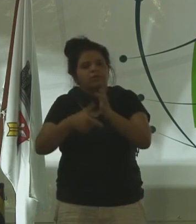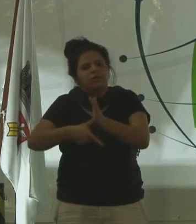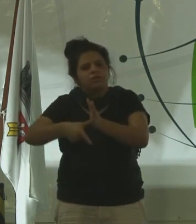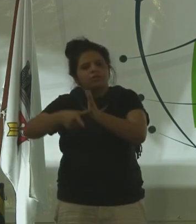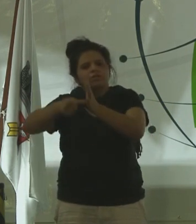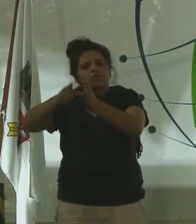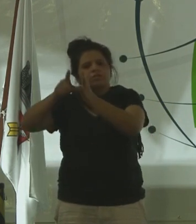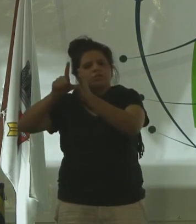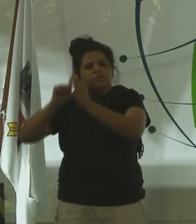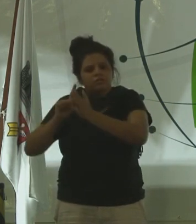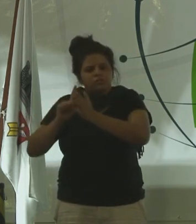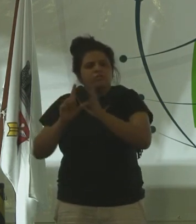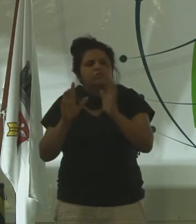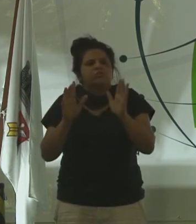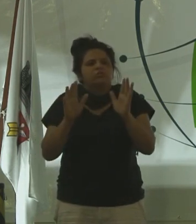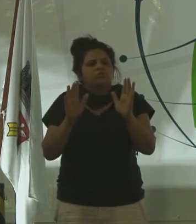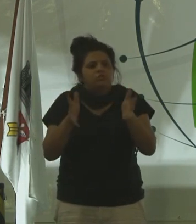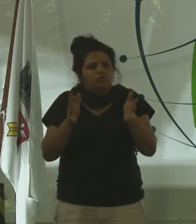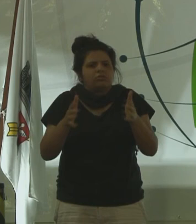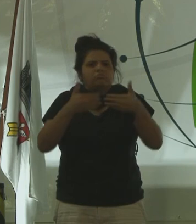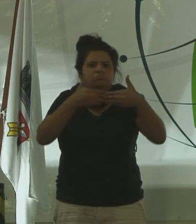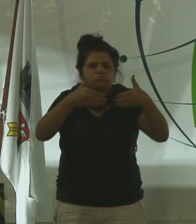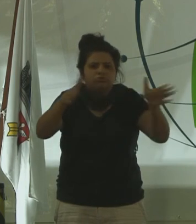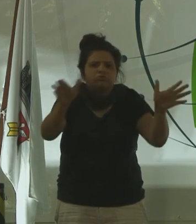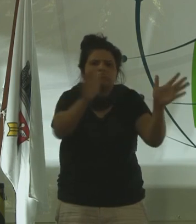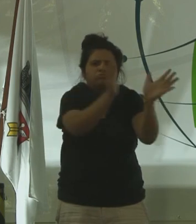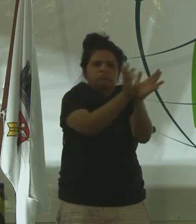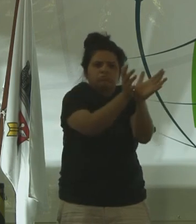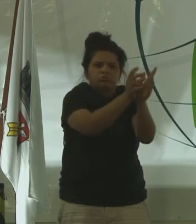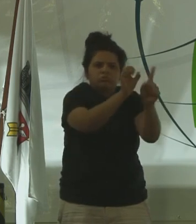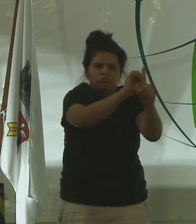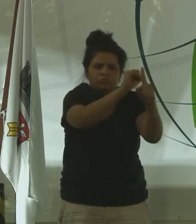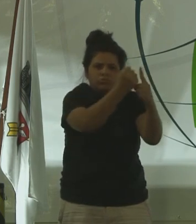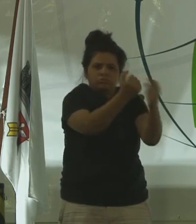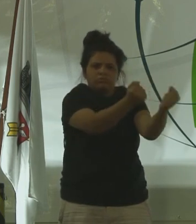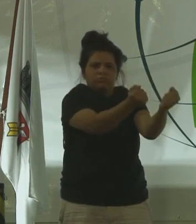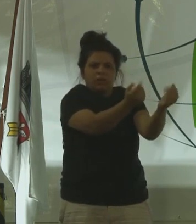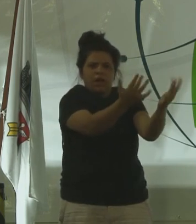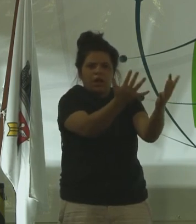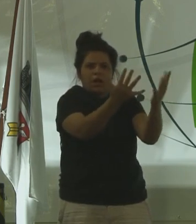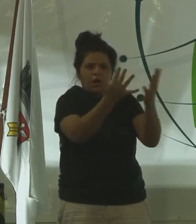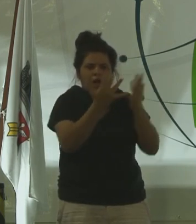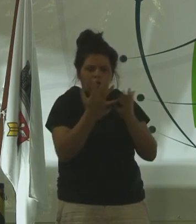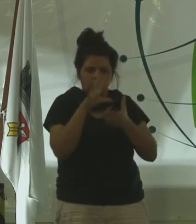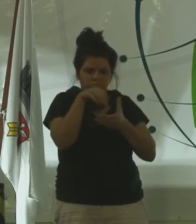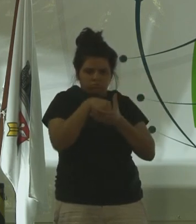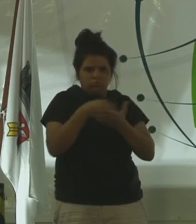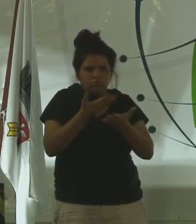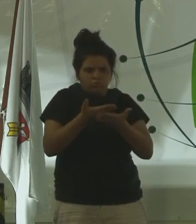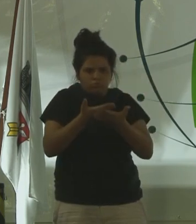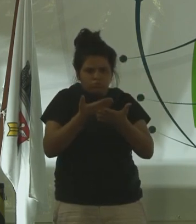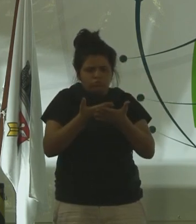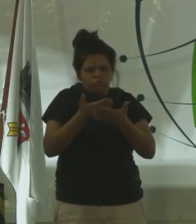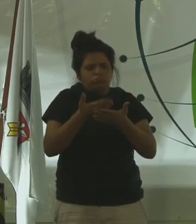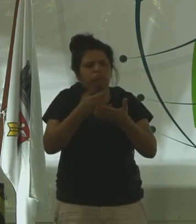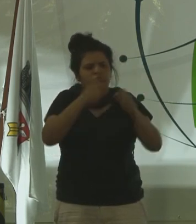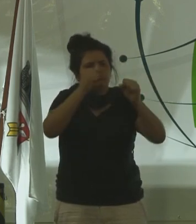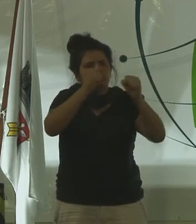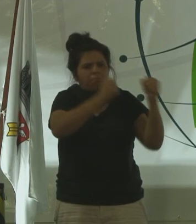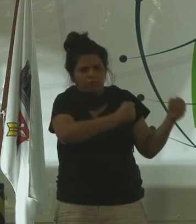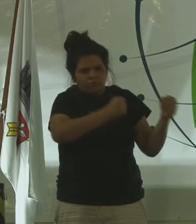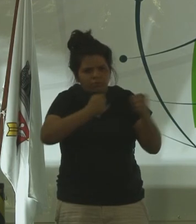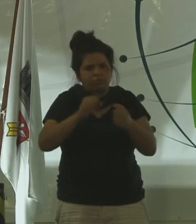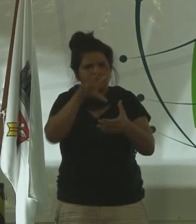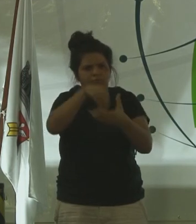outros cursos que foram abertos à comunidade, cursos internos para que a gente pudesse potencializar a formação dos